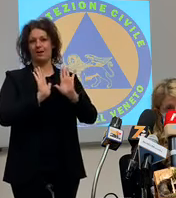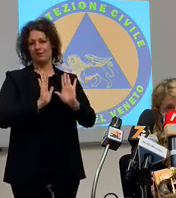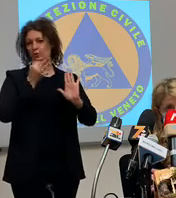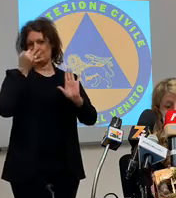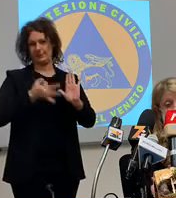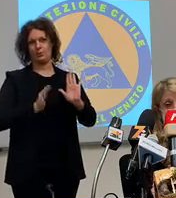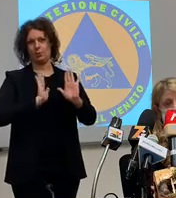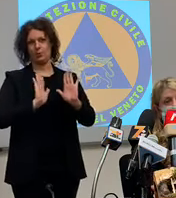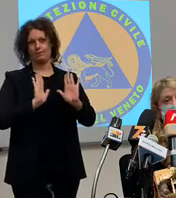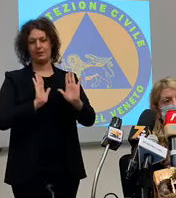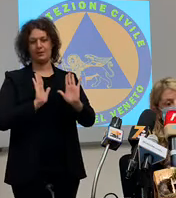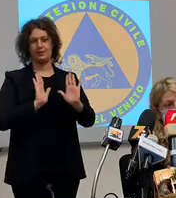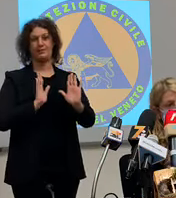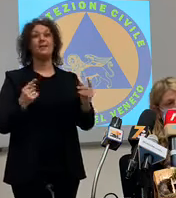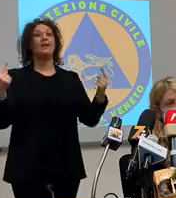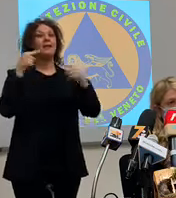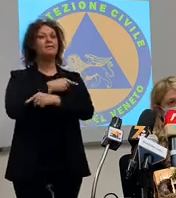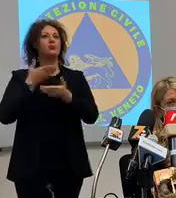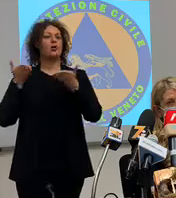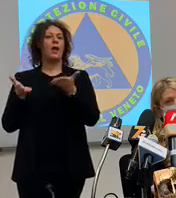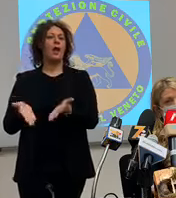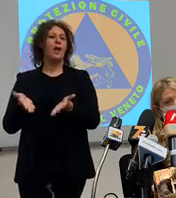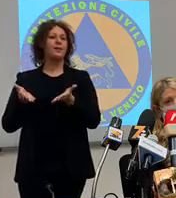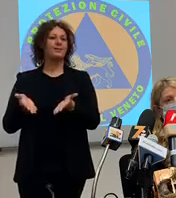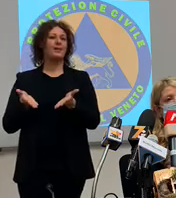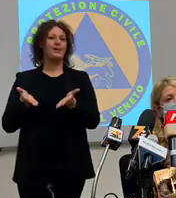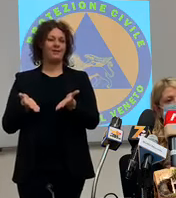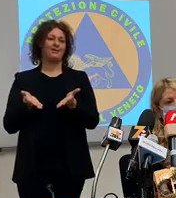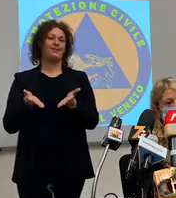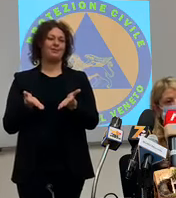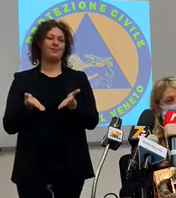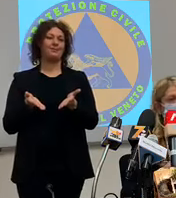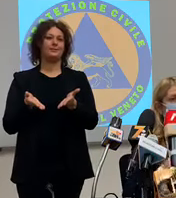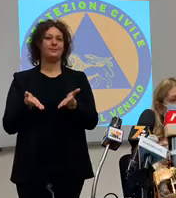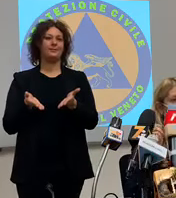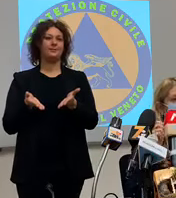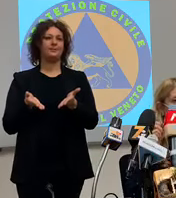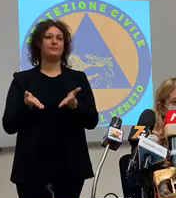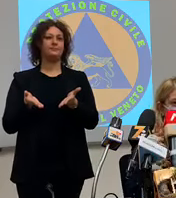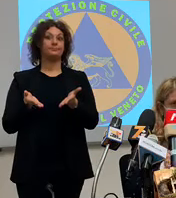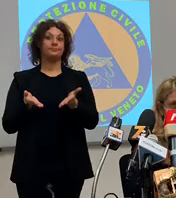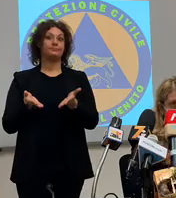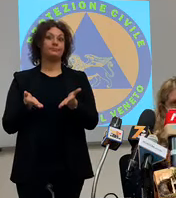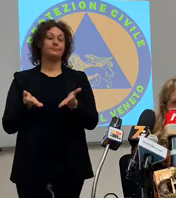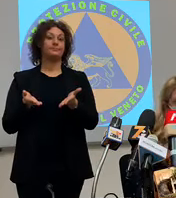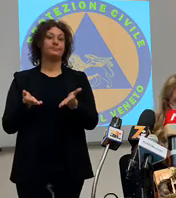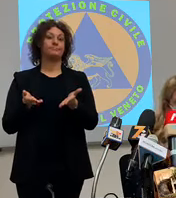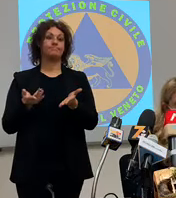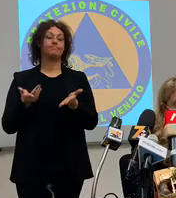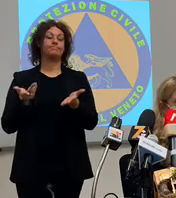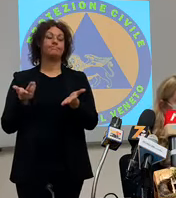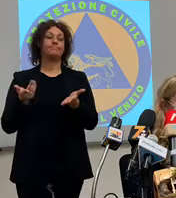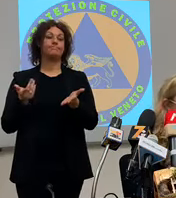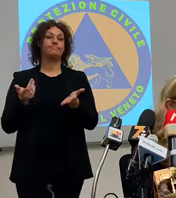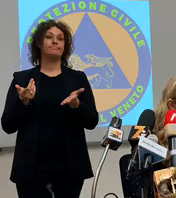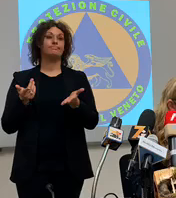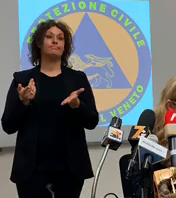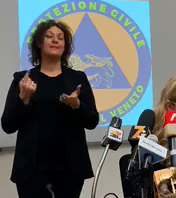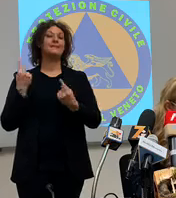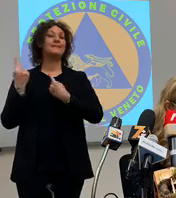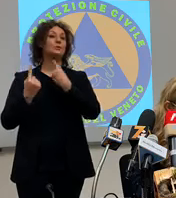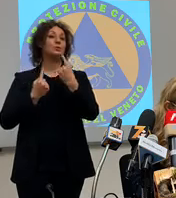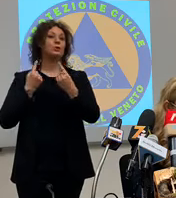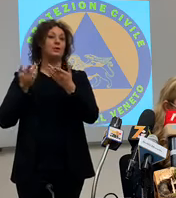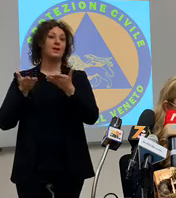conseguenti effetti mentre adesso abbiamo una situazione in cui abbiamo quasi mantenuto diciamo una